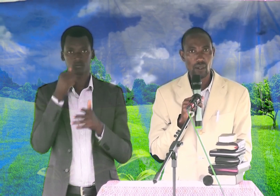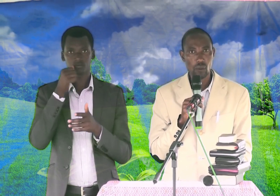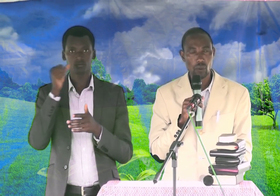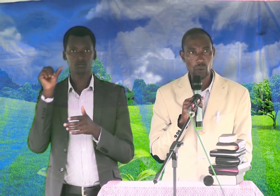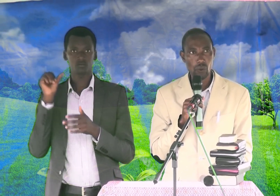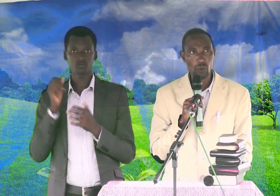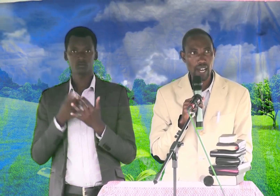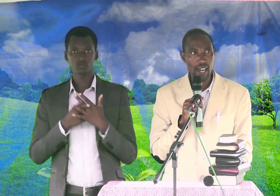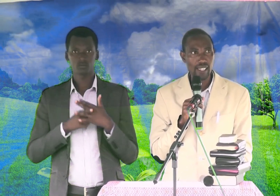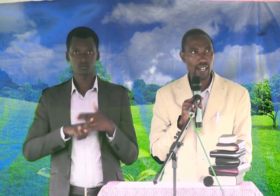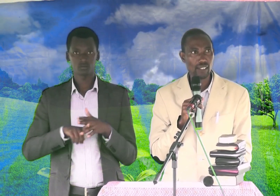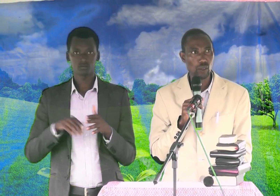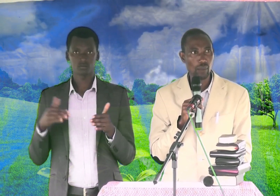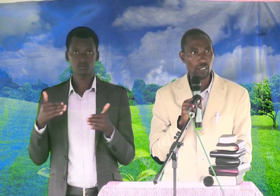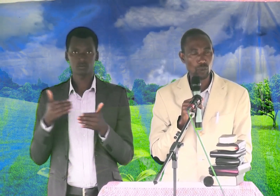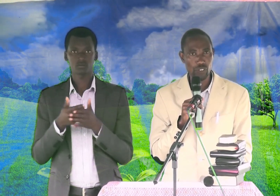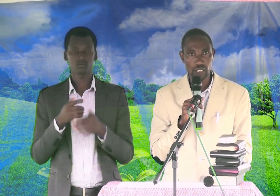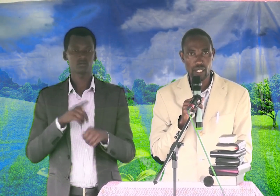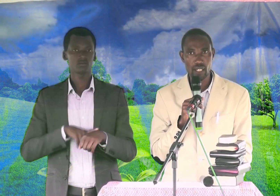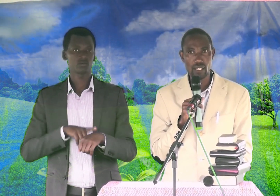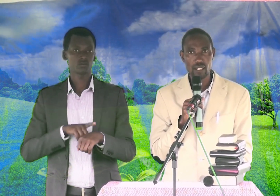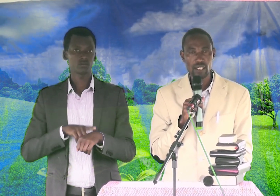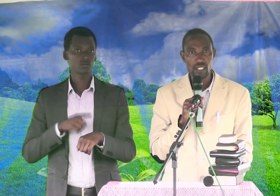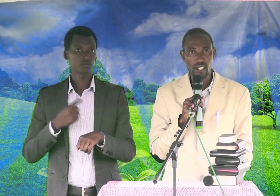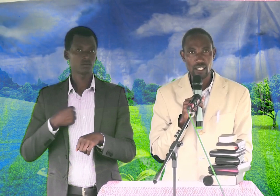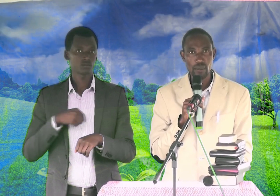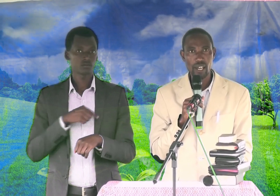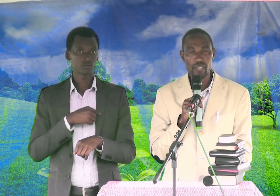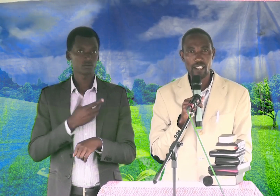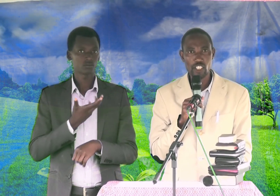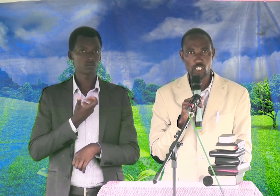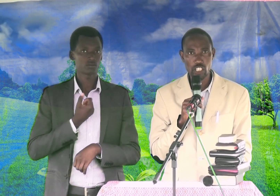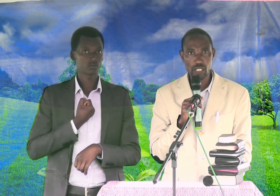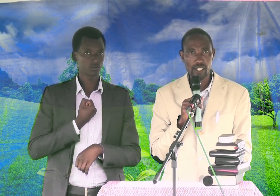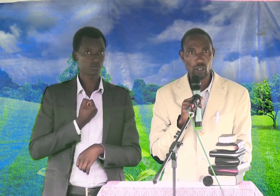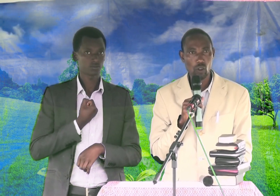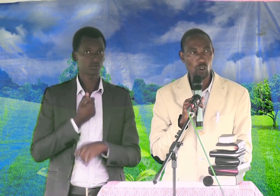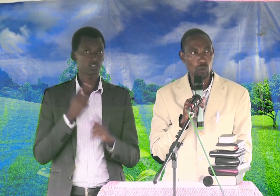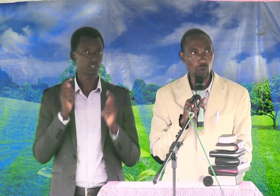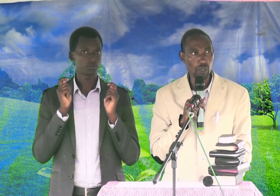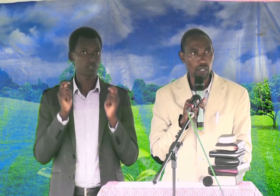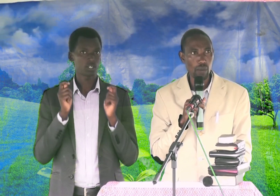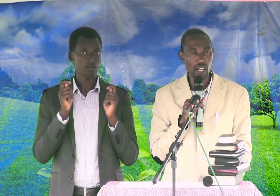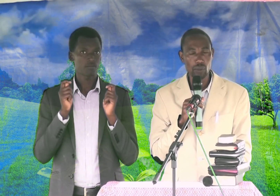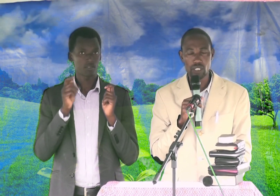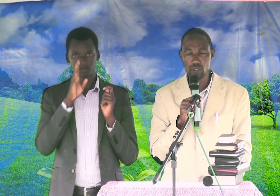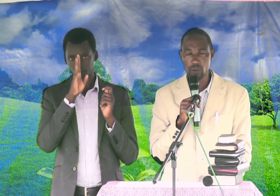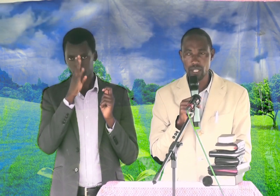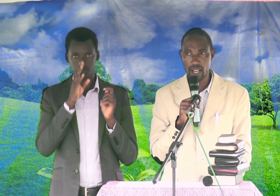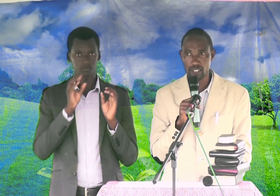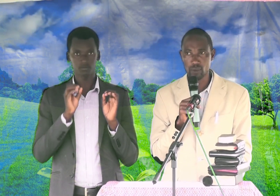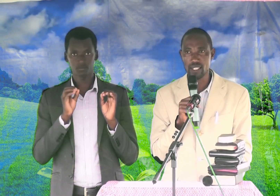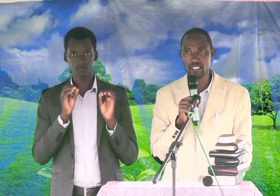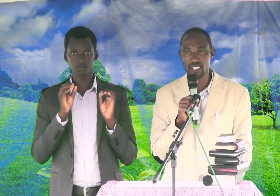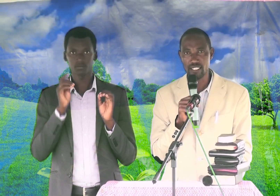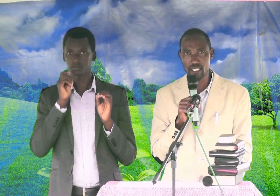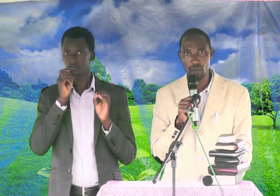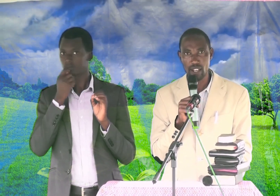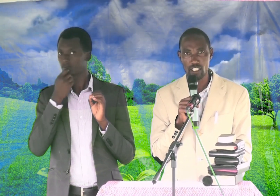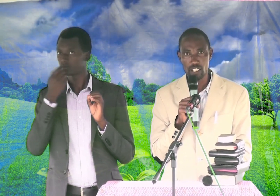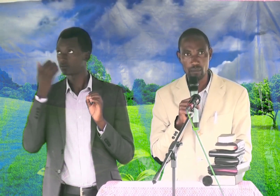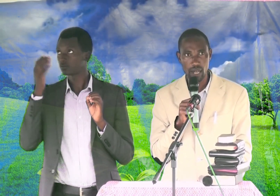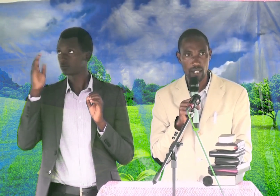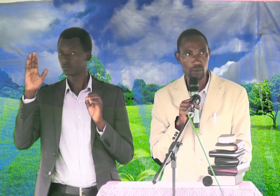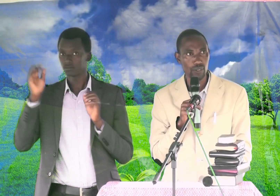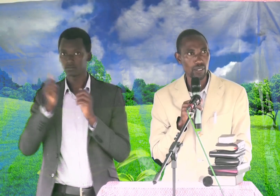kugeza kuri uyu mwanya. Tukaba dufite ibihamya ntashidikanya ko ubuntu bw'Imana bukiri kumwe natwe. Izina